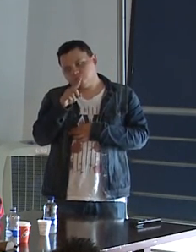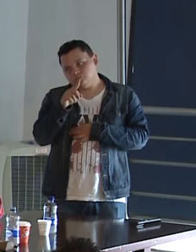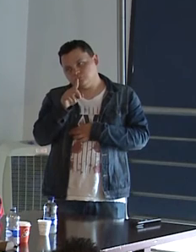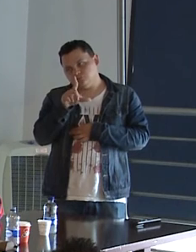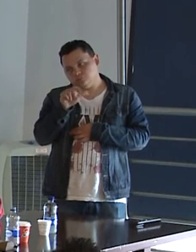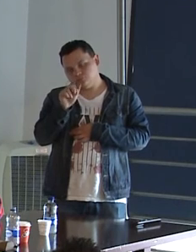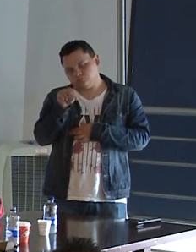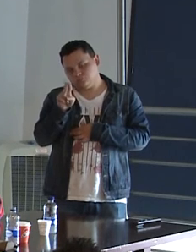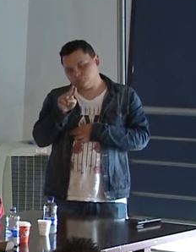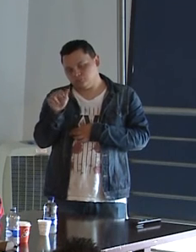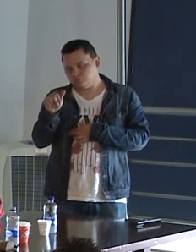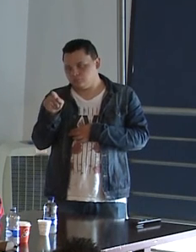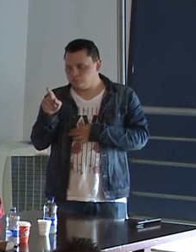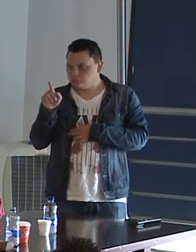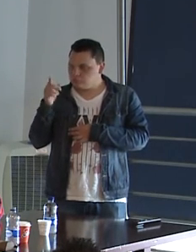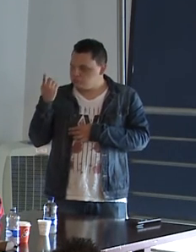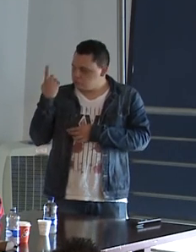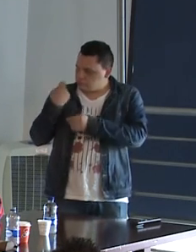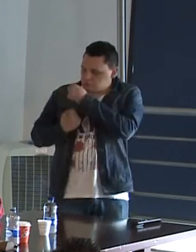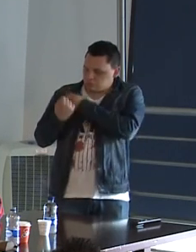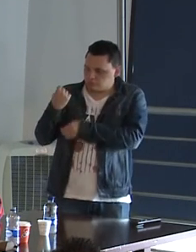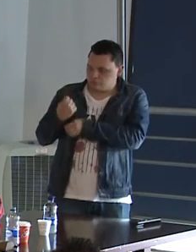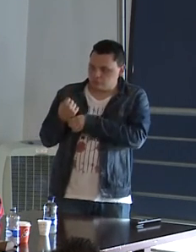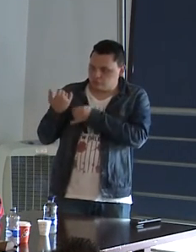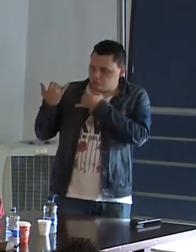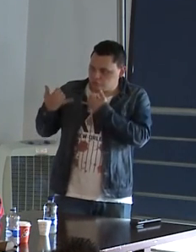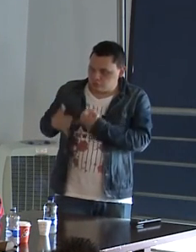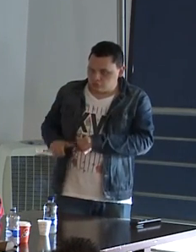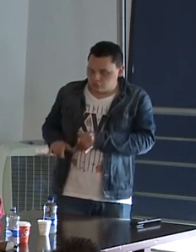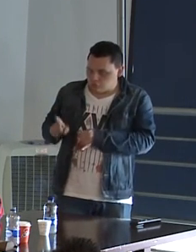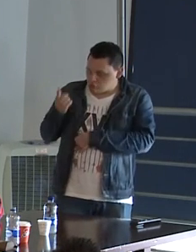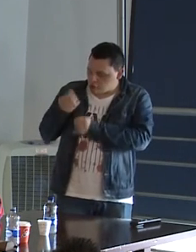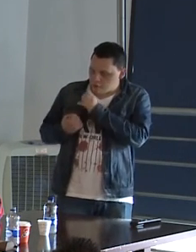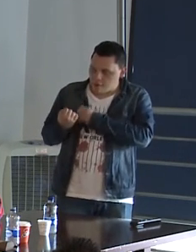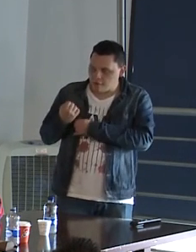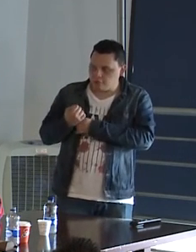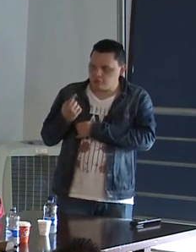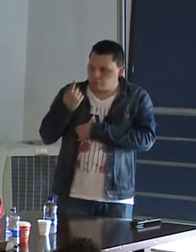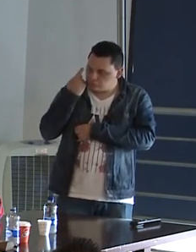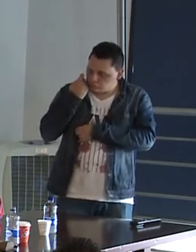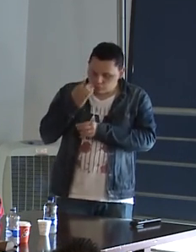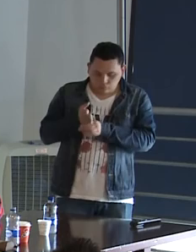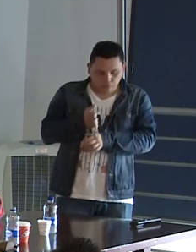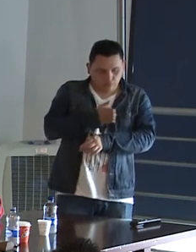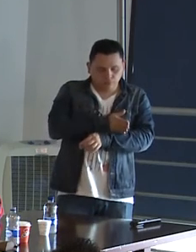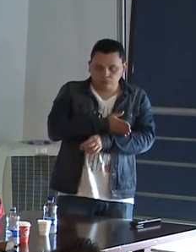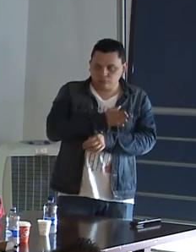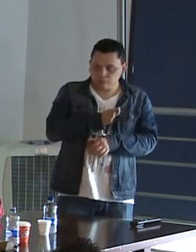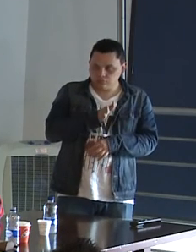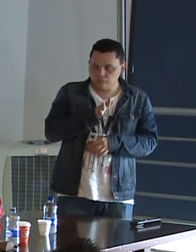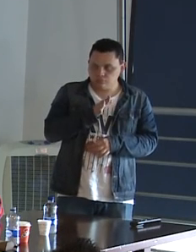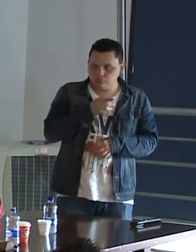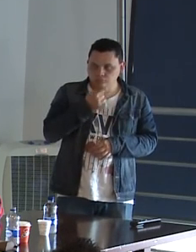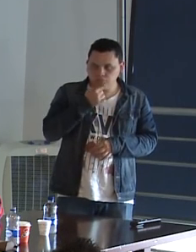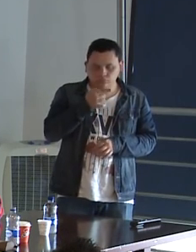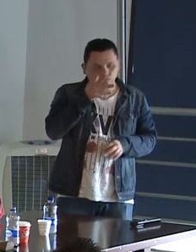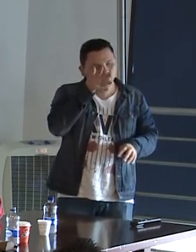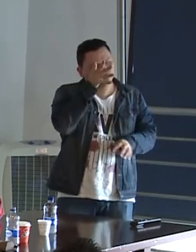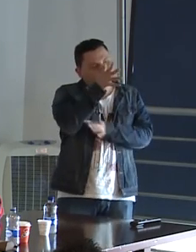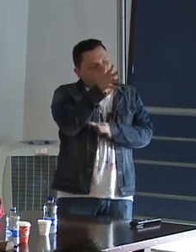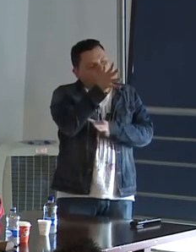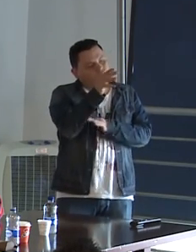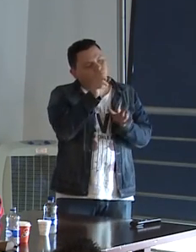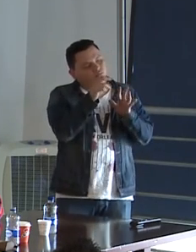marzo del año pasado, habiendo salido el día anterior de dictar su